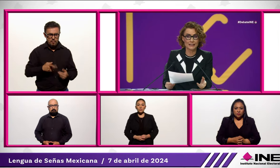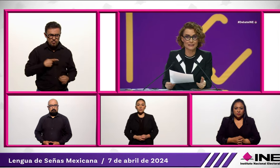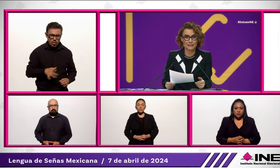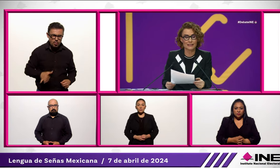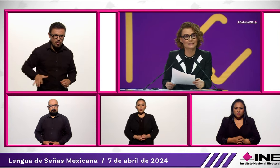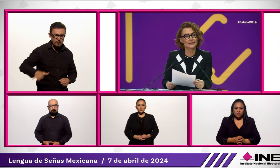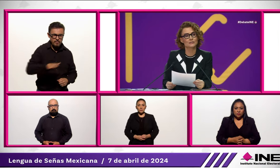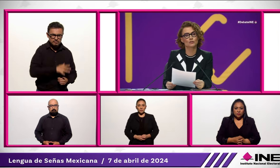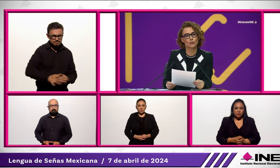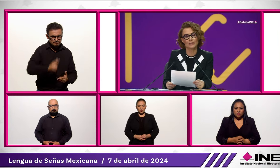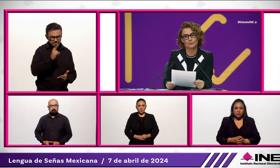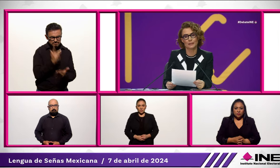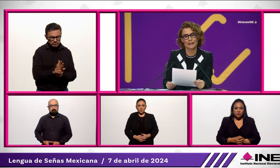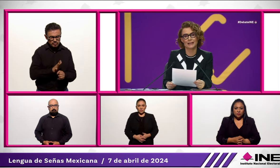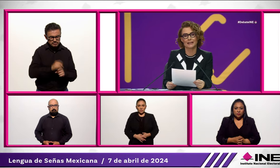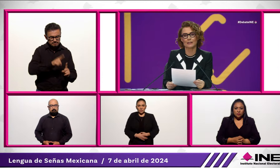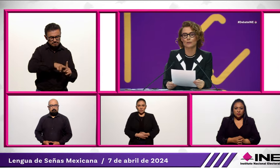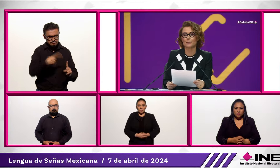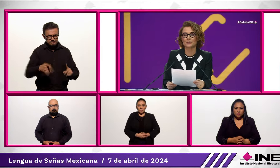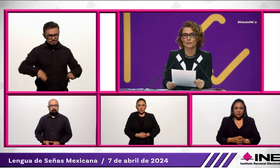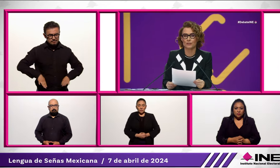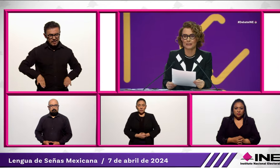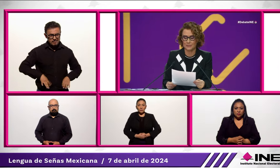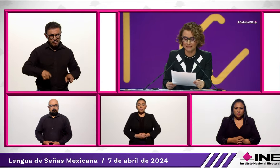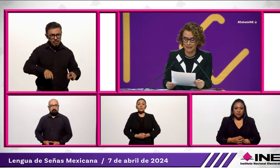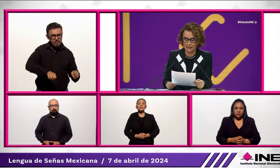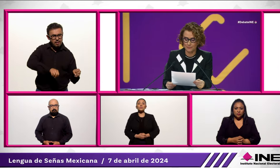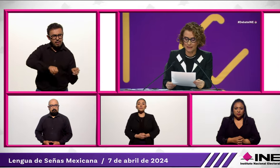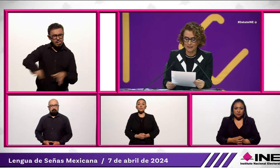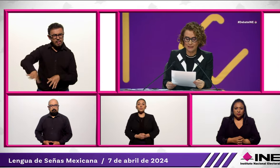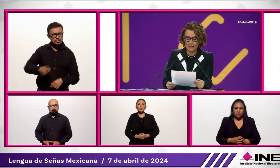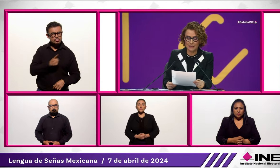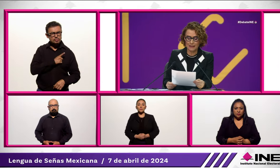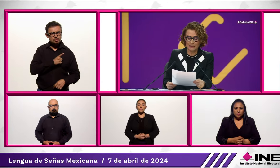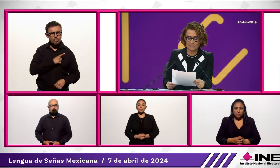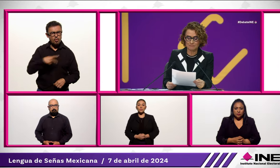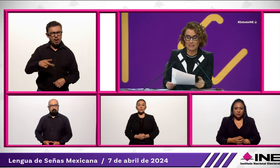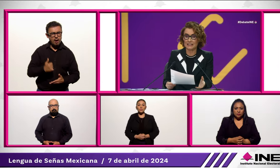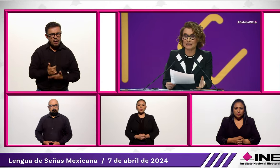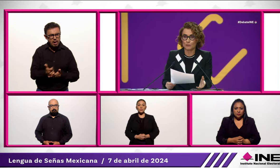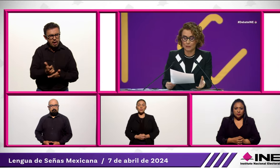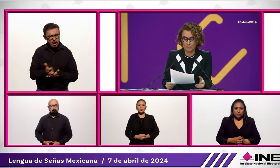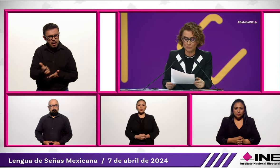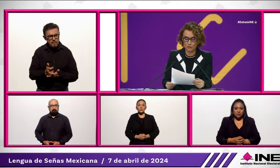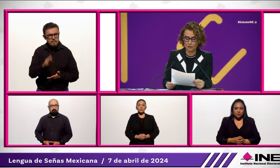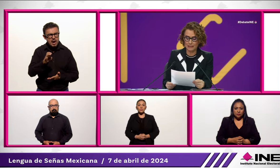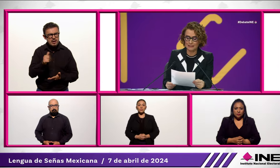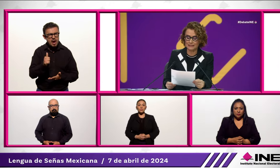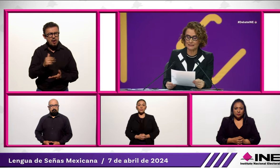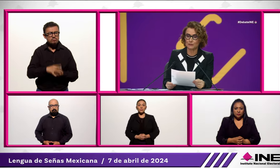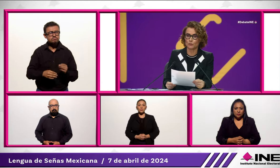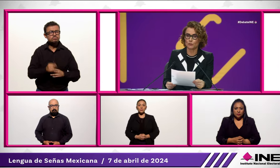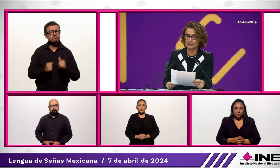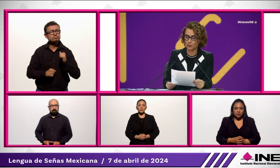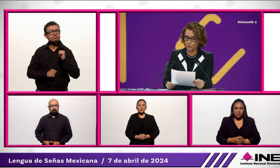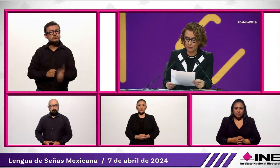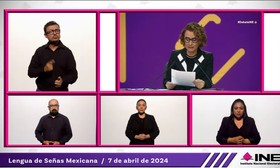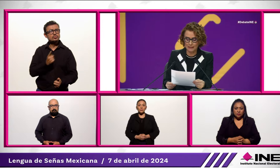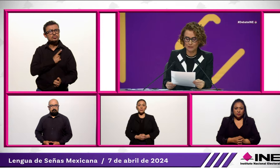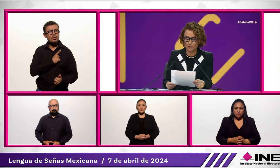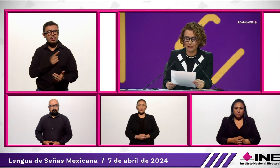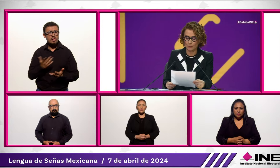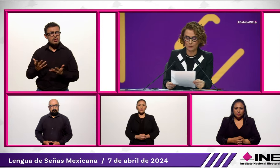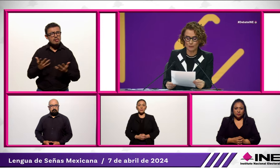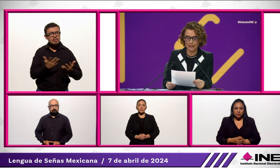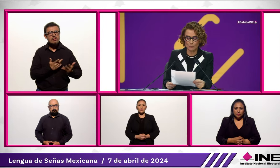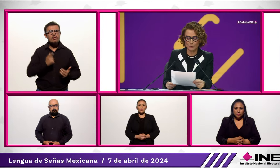sus parejas las dejan solas para cargar con la pensión alimentaria. Cargan con el peso solas, las instituciones no les